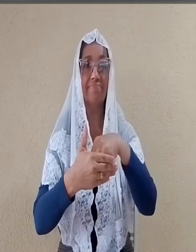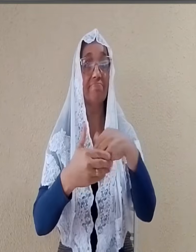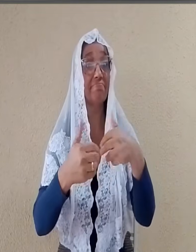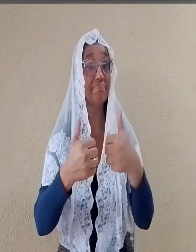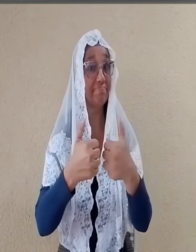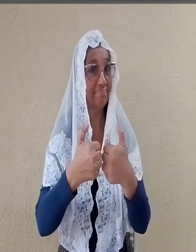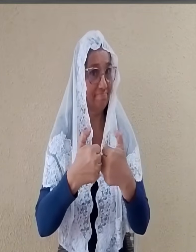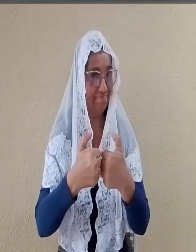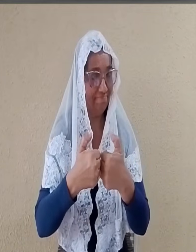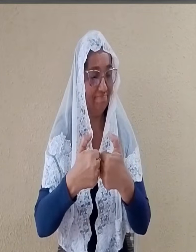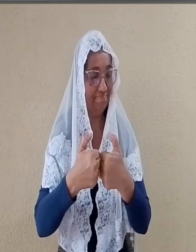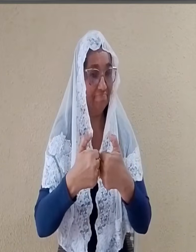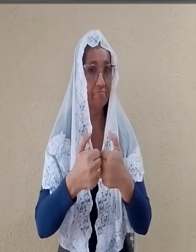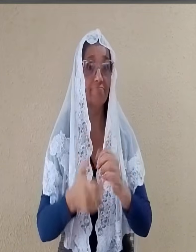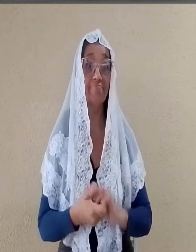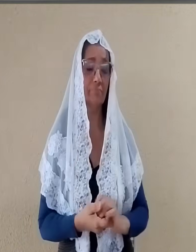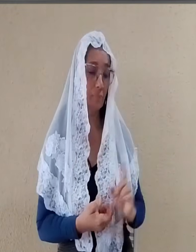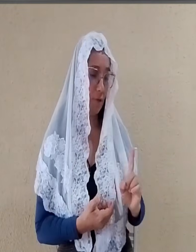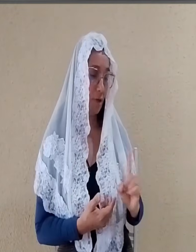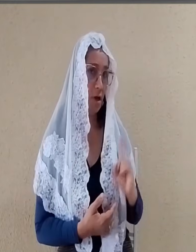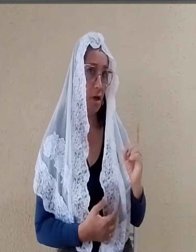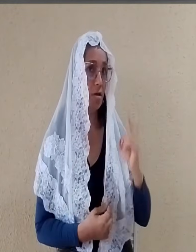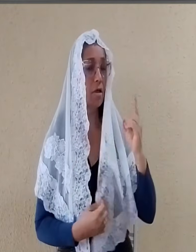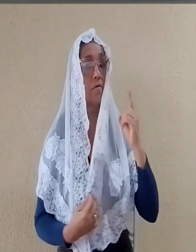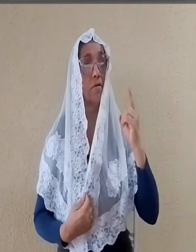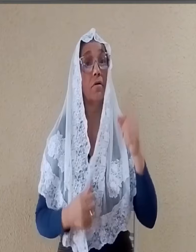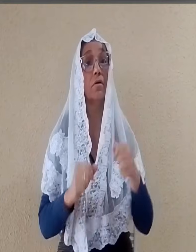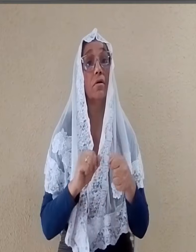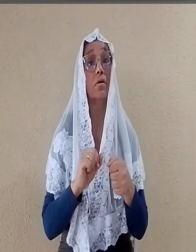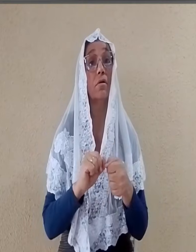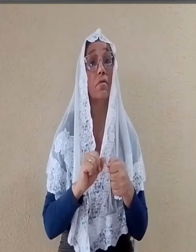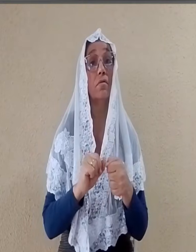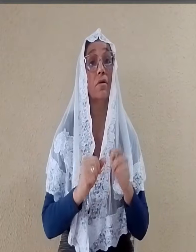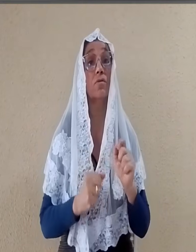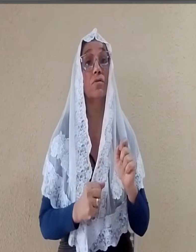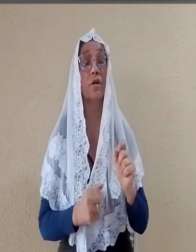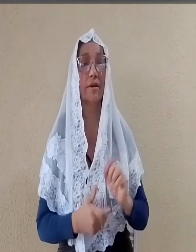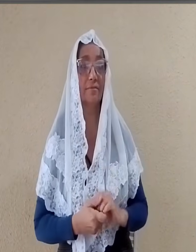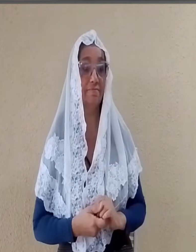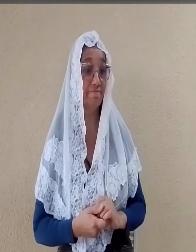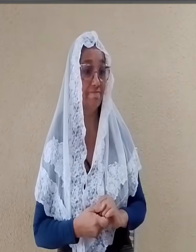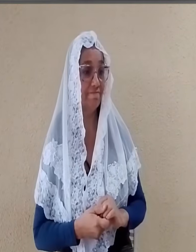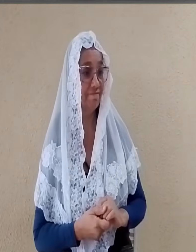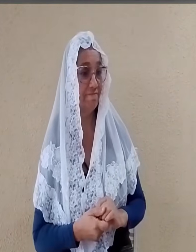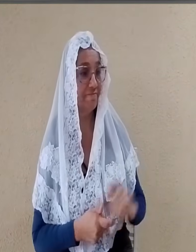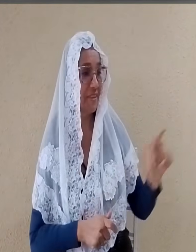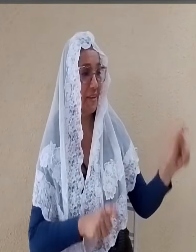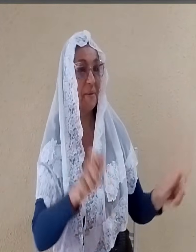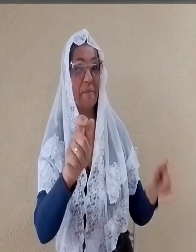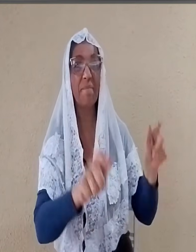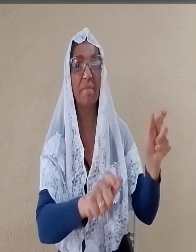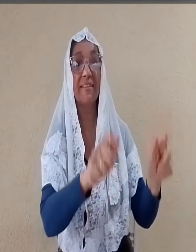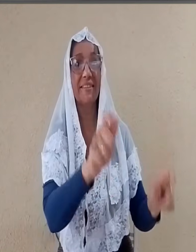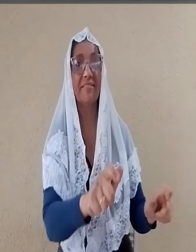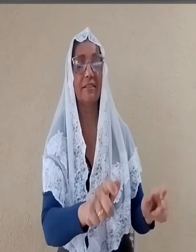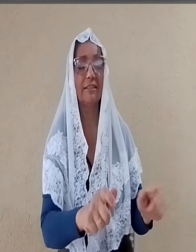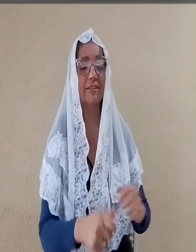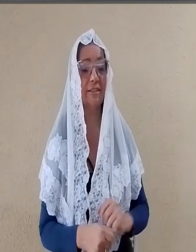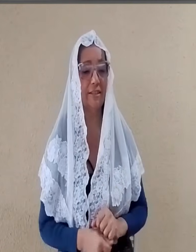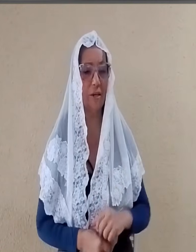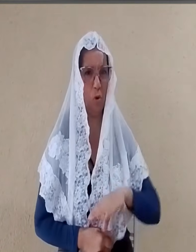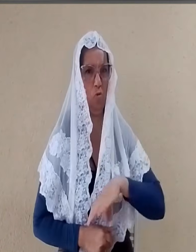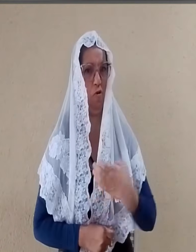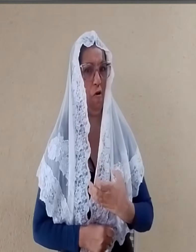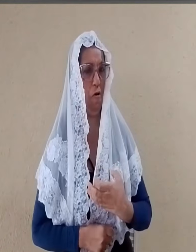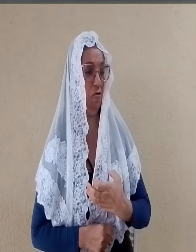Foi logo chamar os valentes dele, não é assim? Para trazer a arca do concerto.